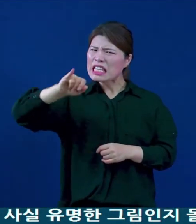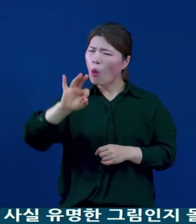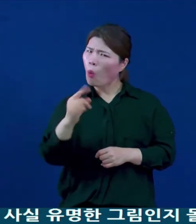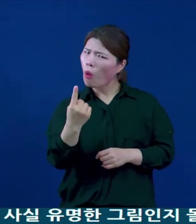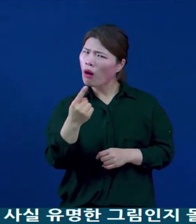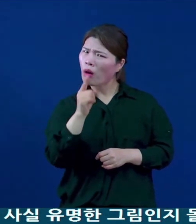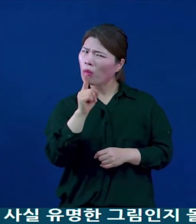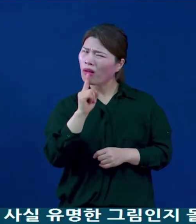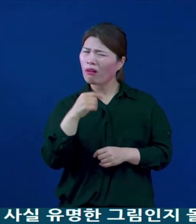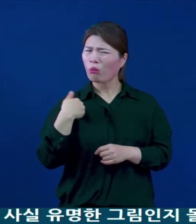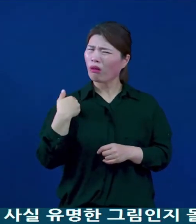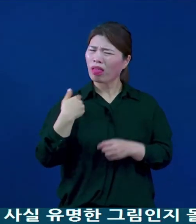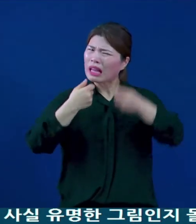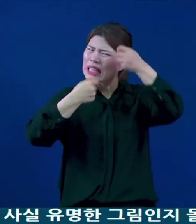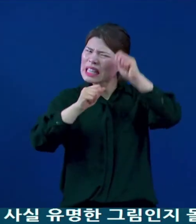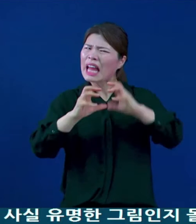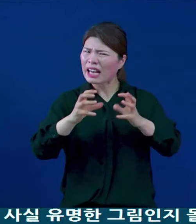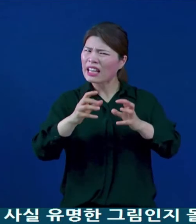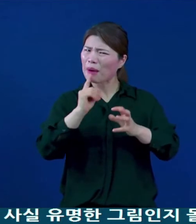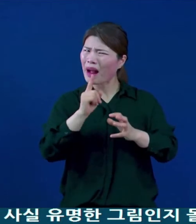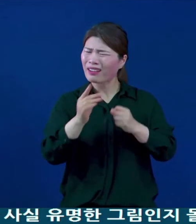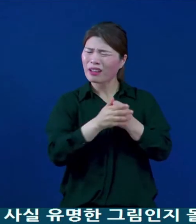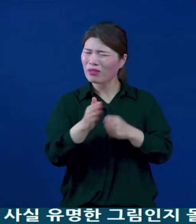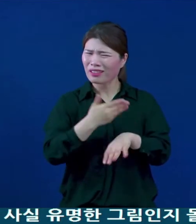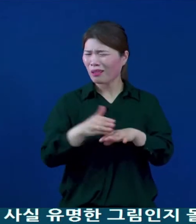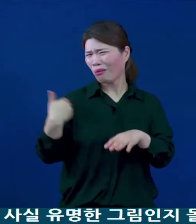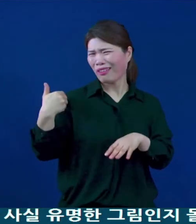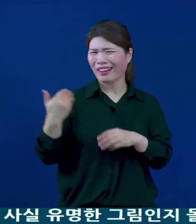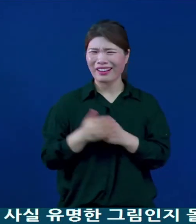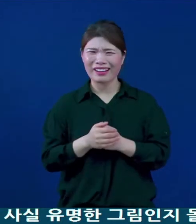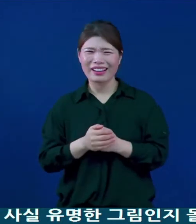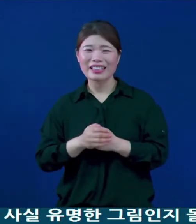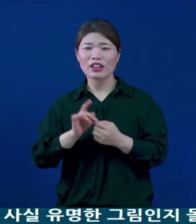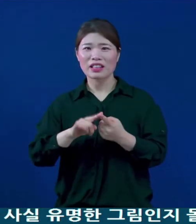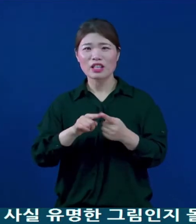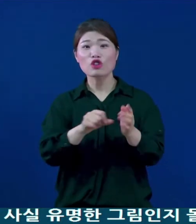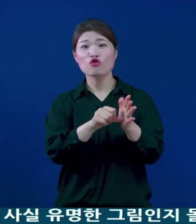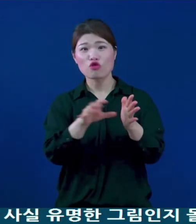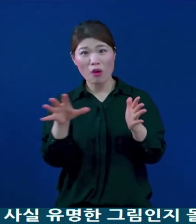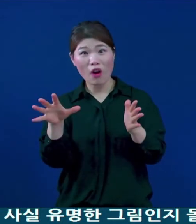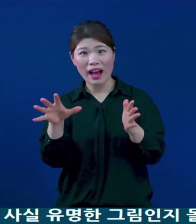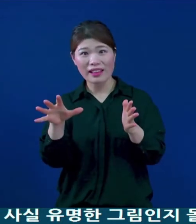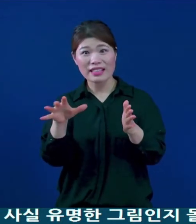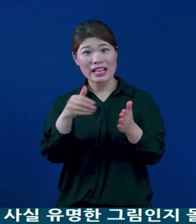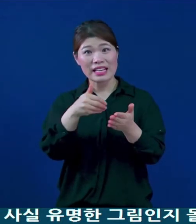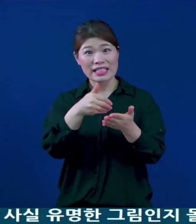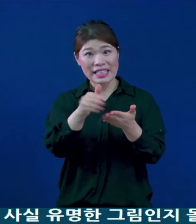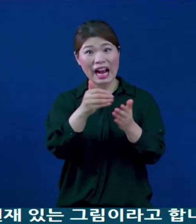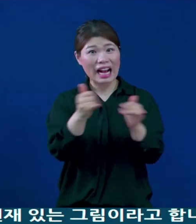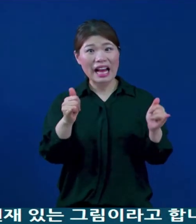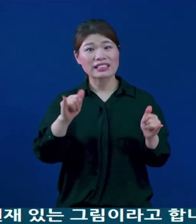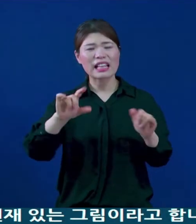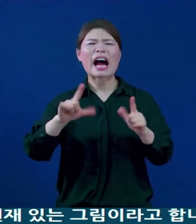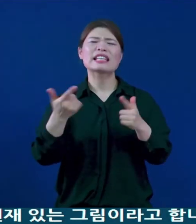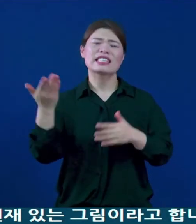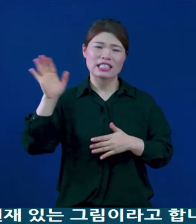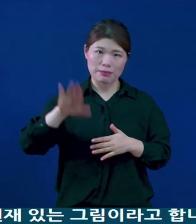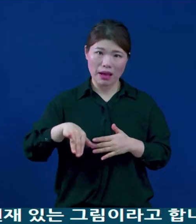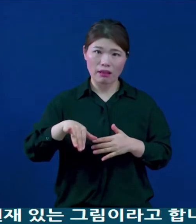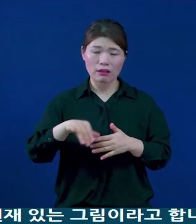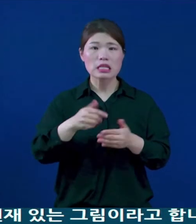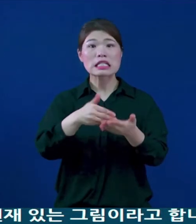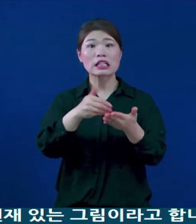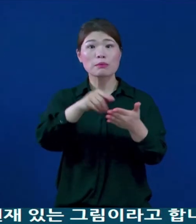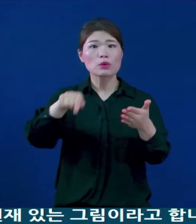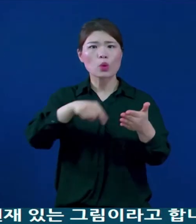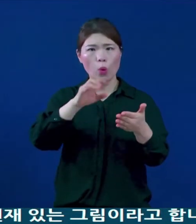책 제목에 보면 표지에 보면 작가의 그림이 있습니다. 그렇게 유명한 작가는 아니었는데 저 그림 속에 담겨 있는 깊이는